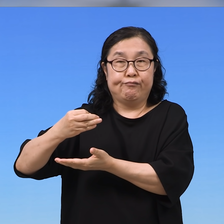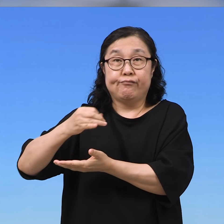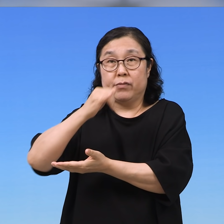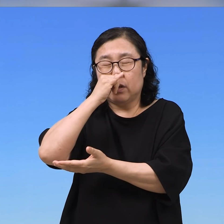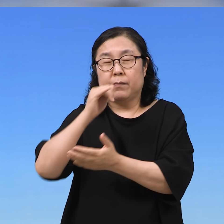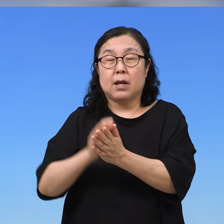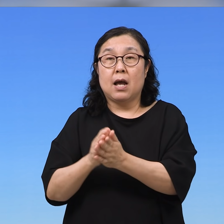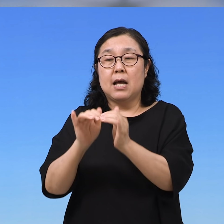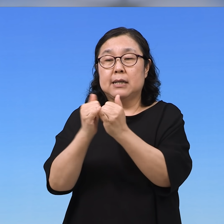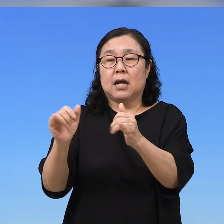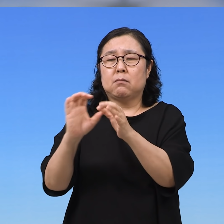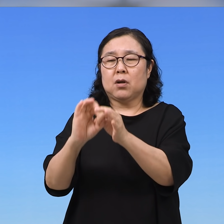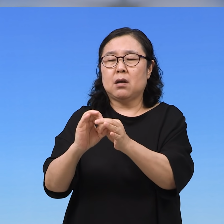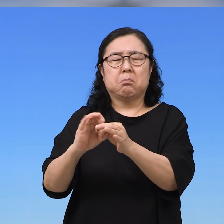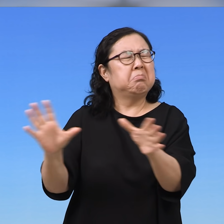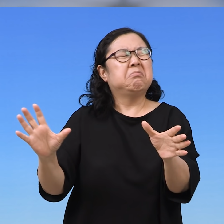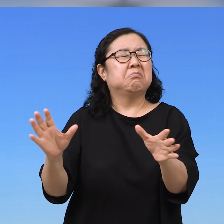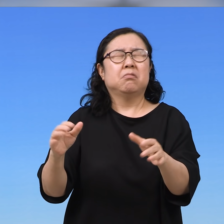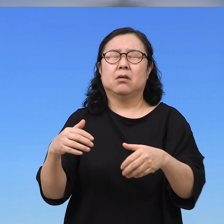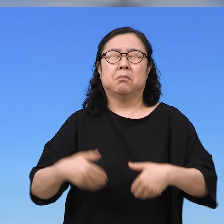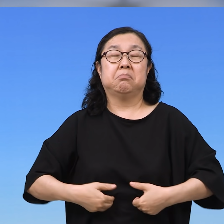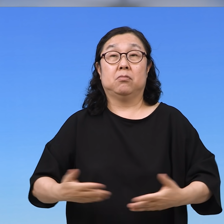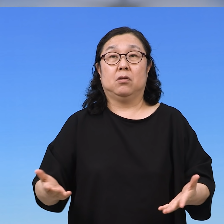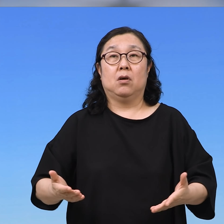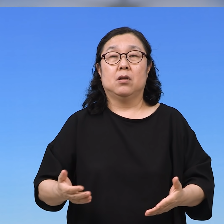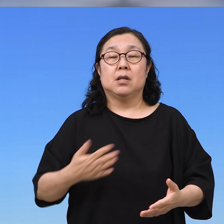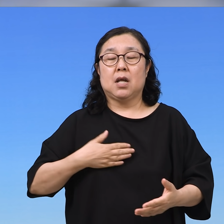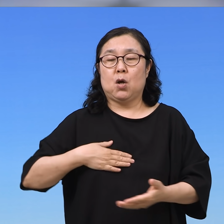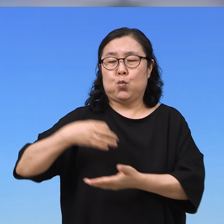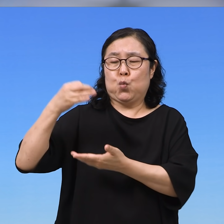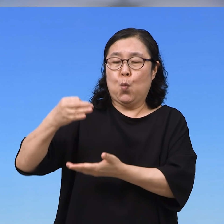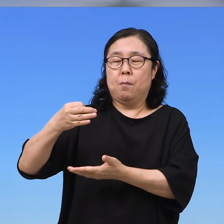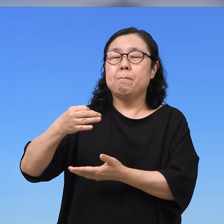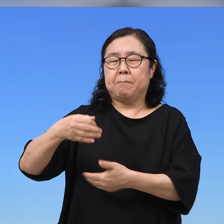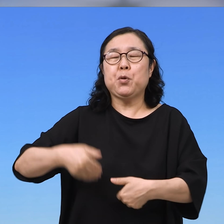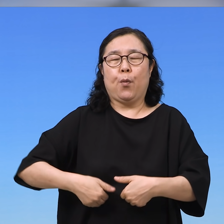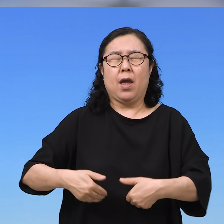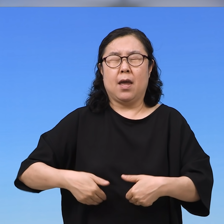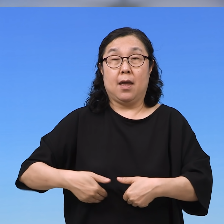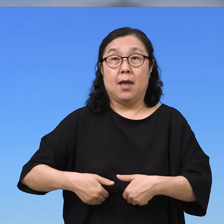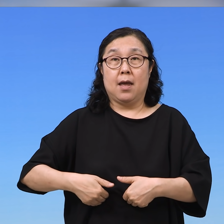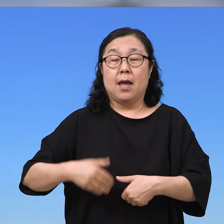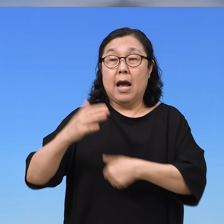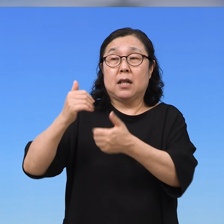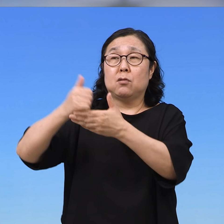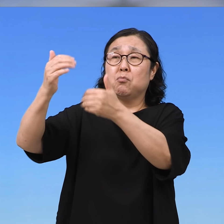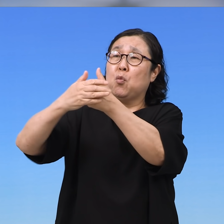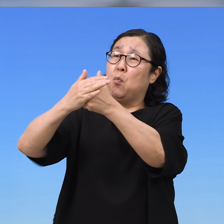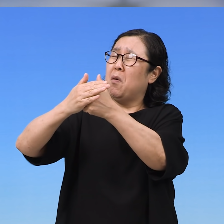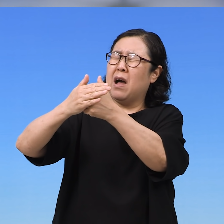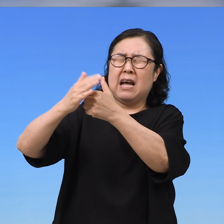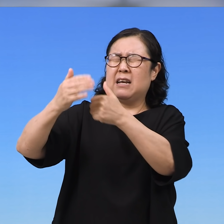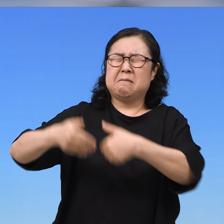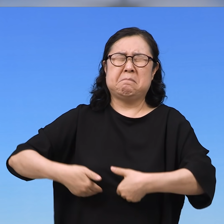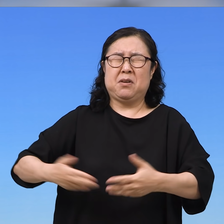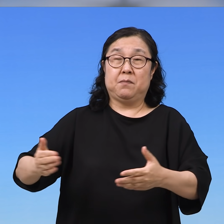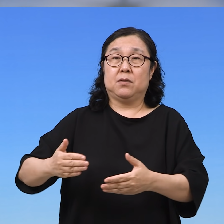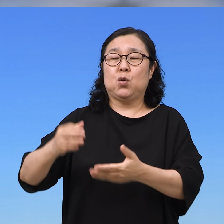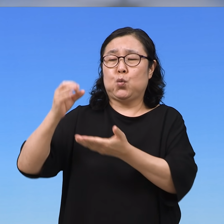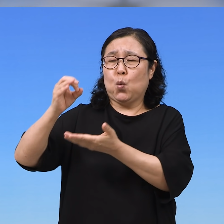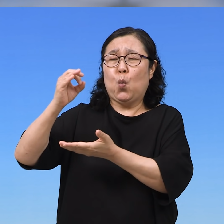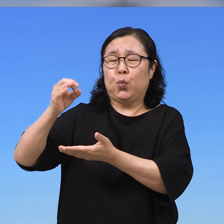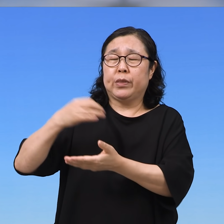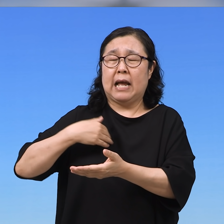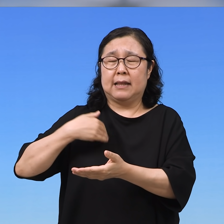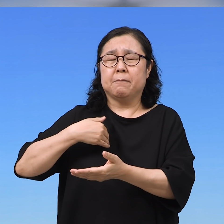아니 뭐 사람들하고 잘 지내는 게 무슨 소용이야? 뭐 이 돈만 있으면 되지. 뭐 하나님 도움 필요 없어. 돈이